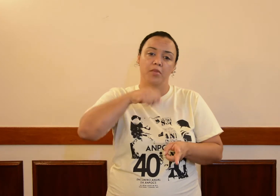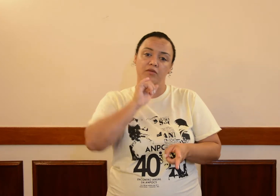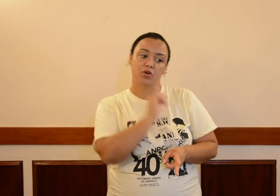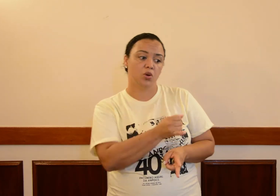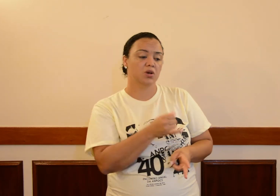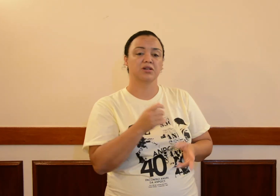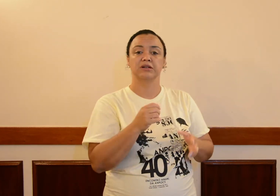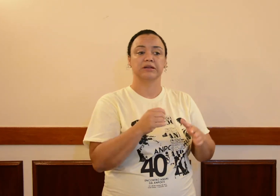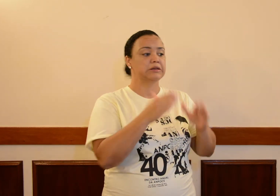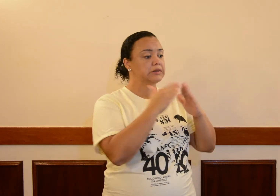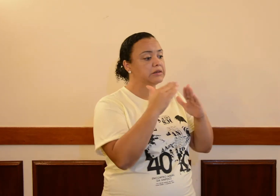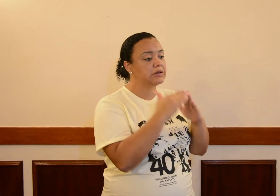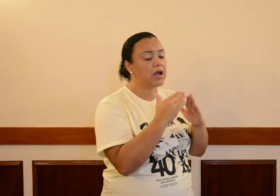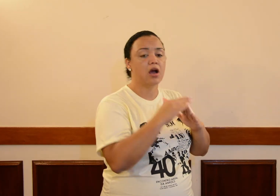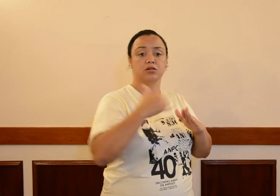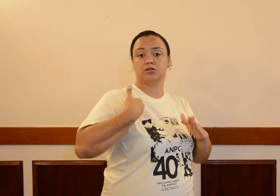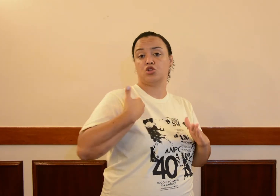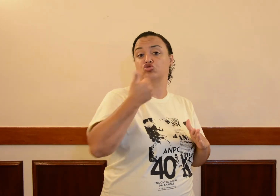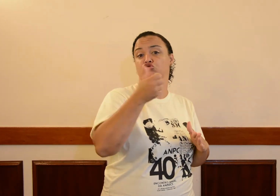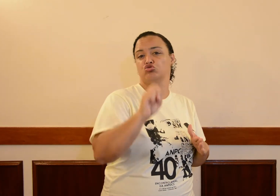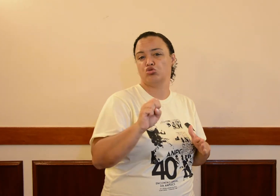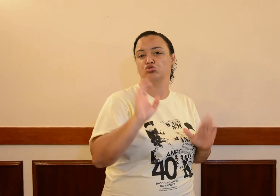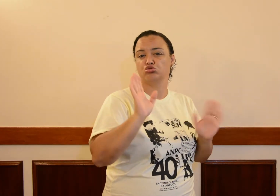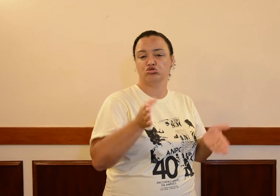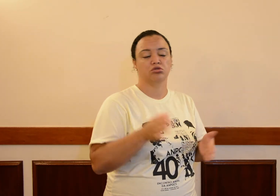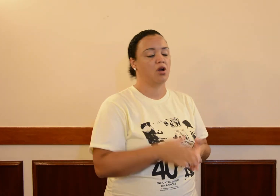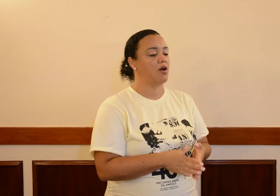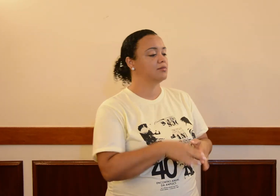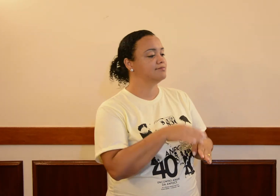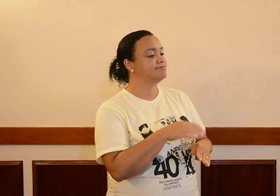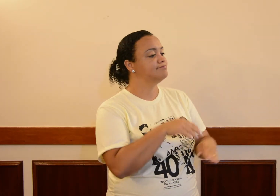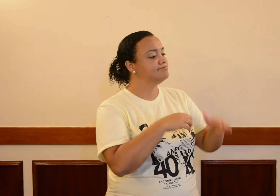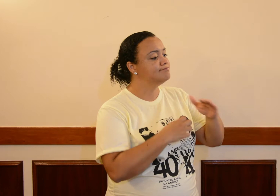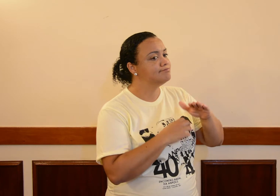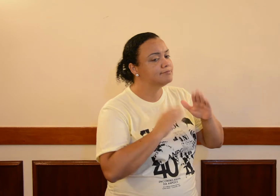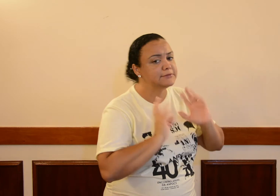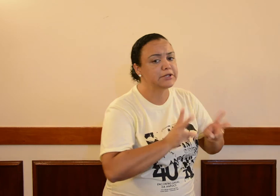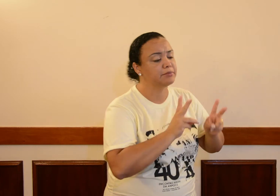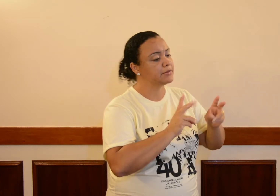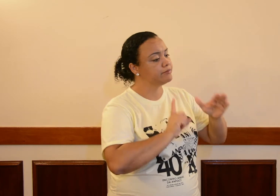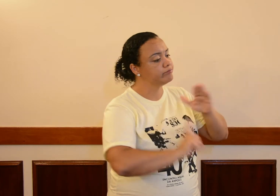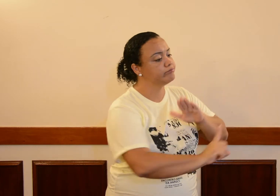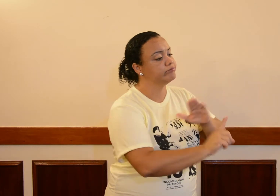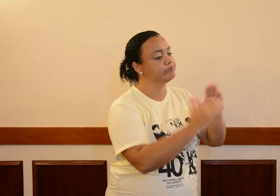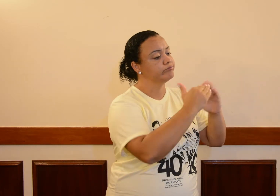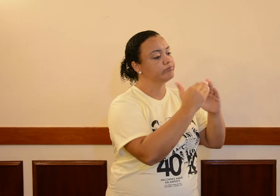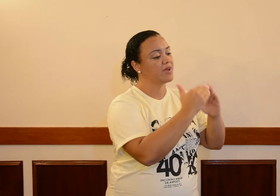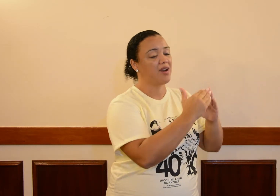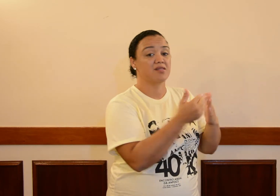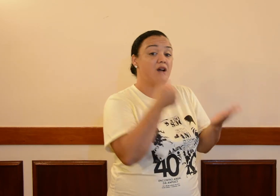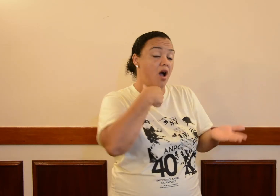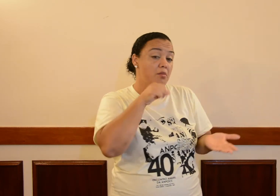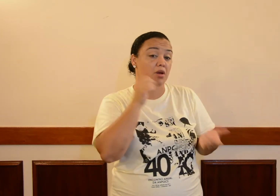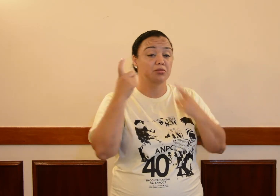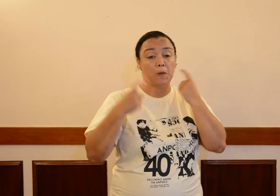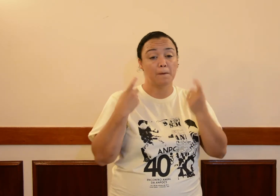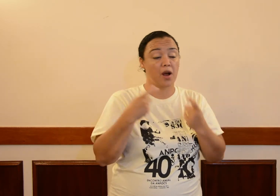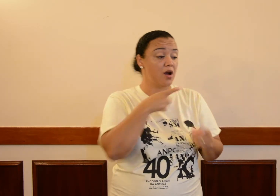completado 18 anos, me conta a mãe. E ele queria muito trabalhar, fala ela. Também no